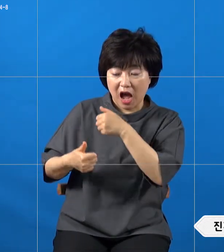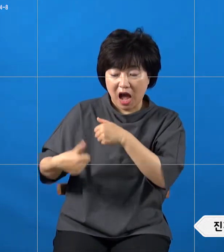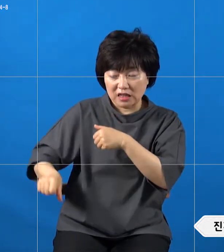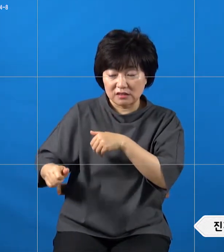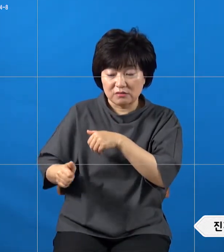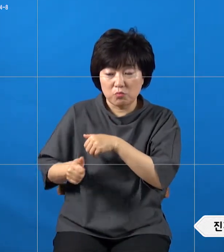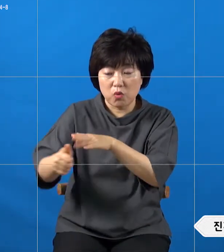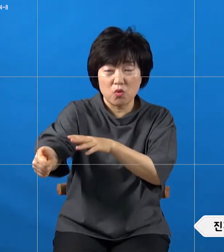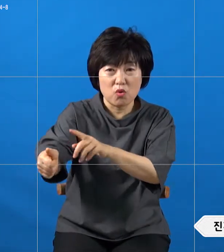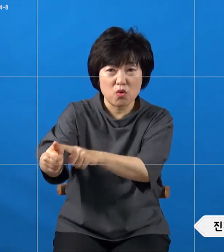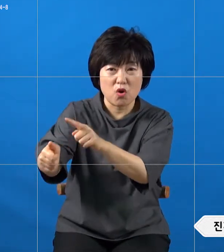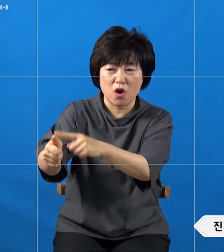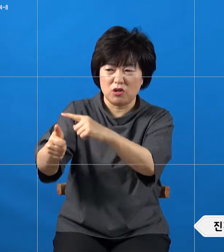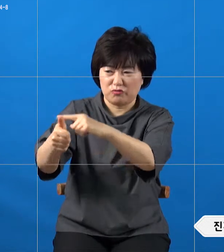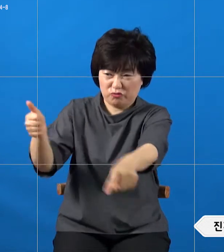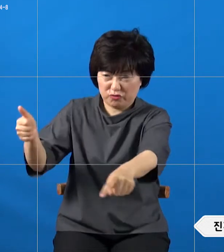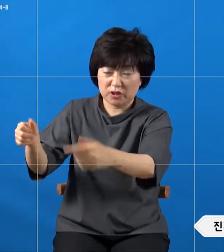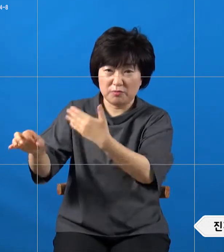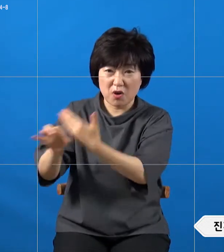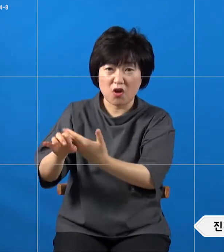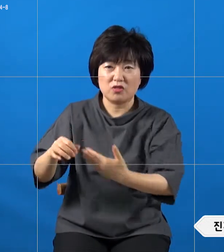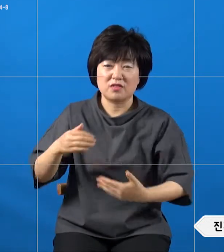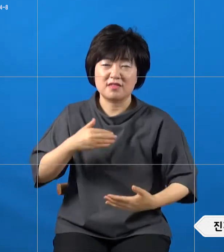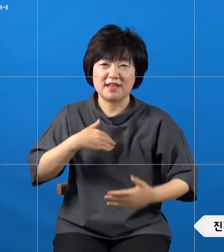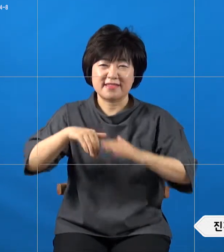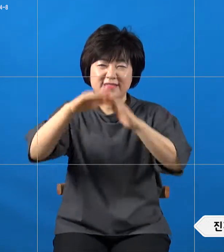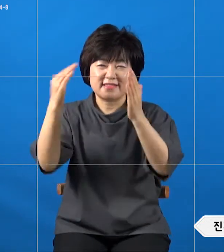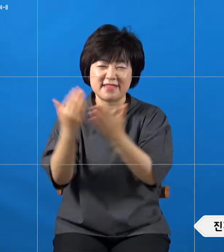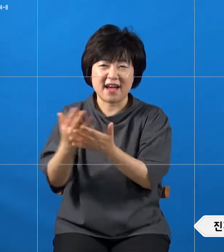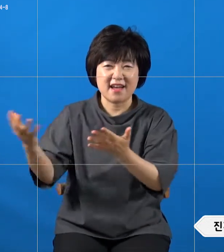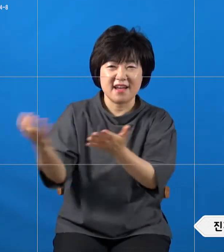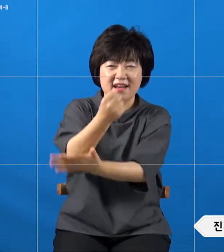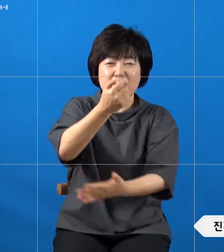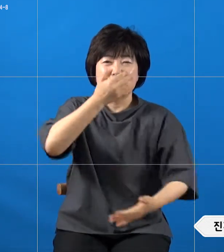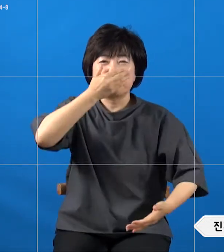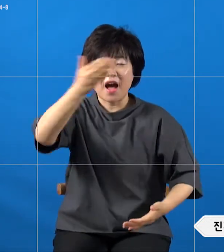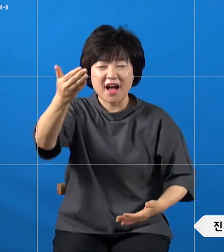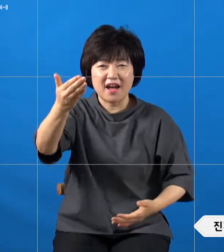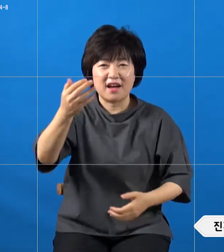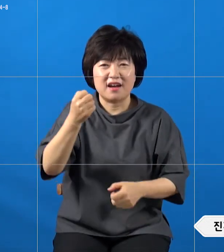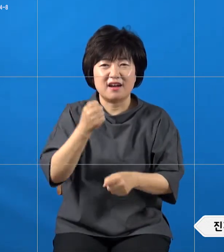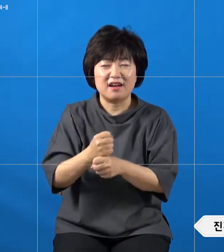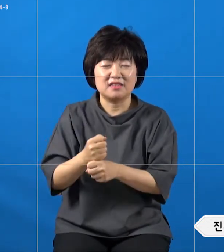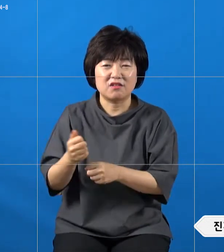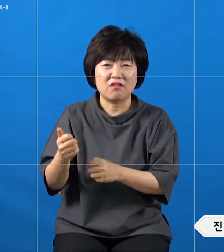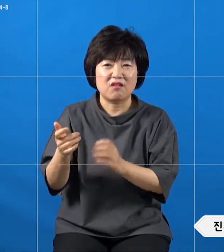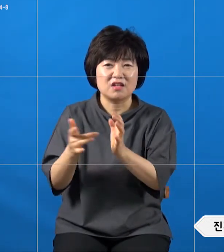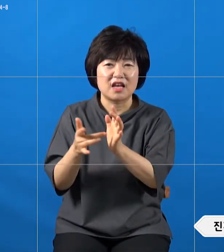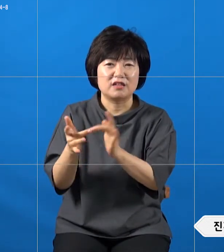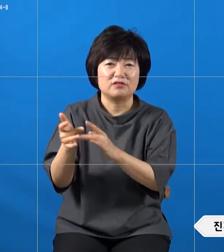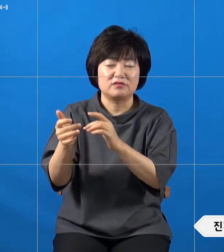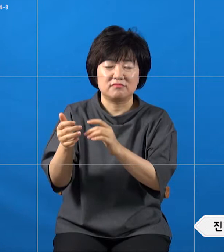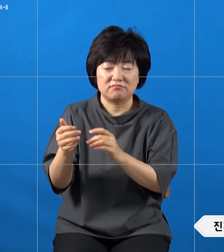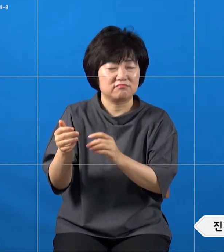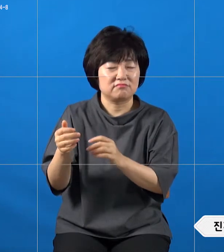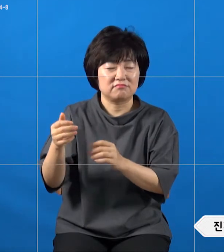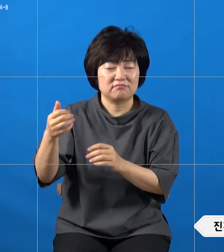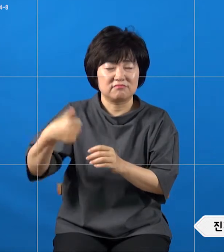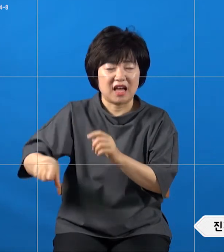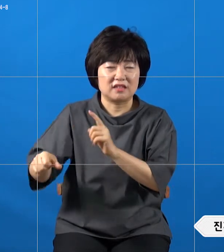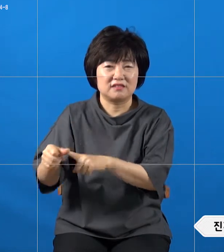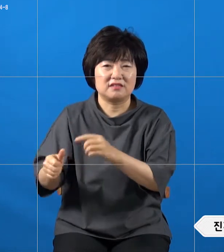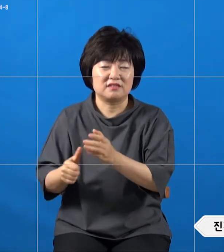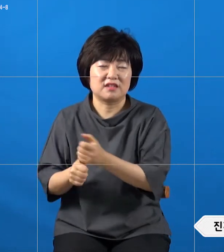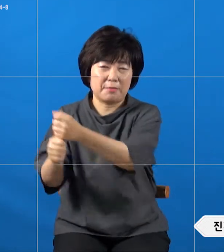이를 죽이면 우리가 모든 것을 다 가질 수 있다고 밖으로 끌어내어 죽이는 모습을